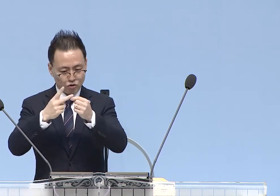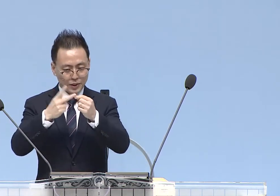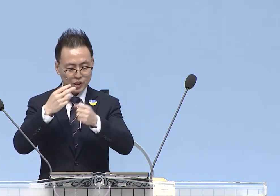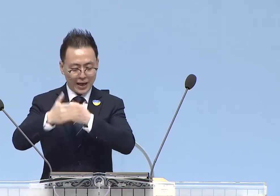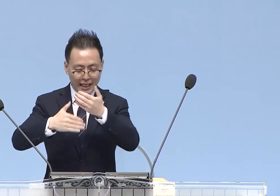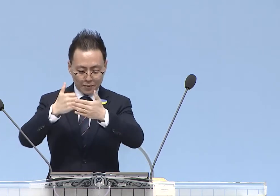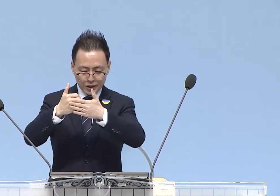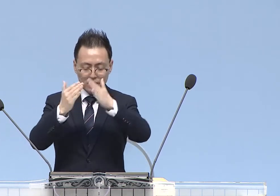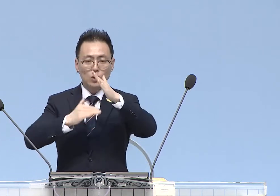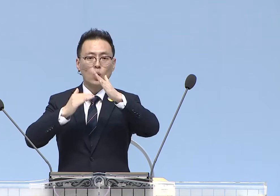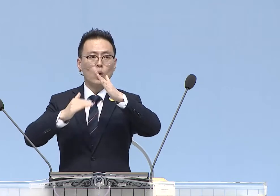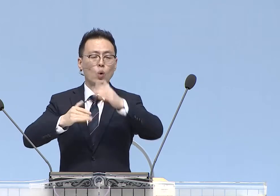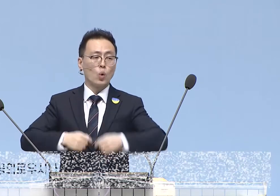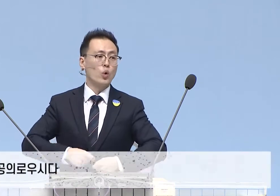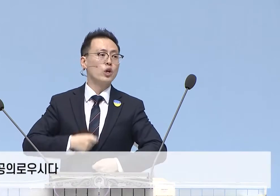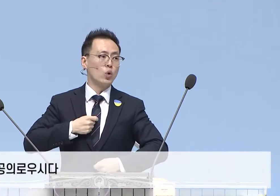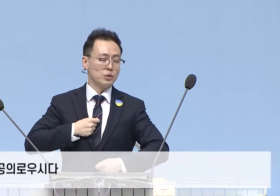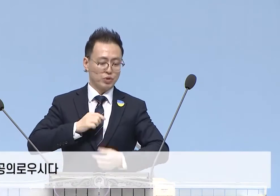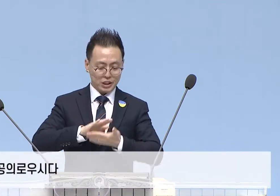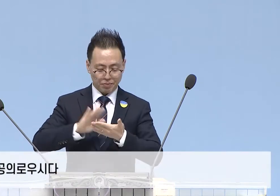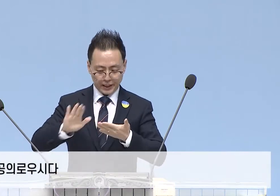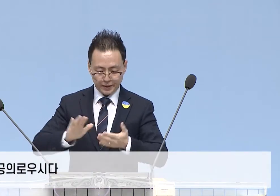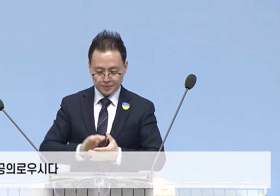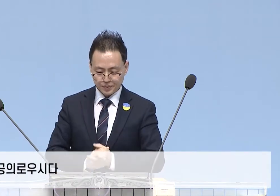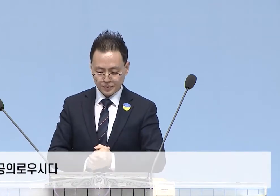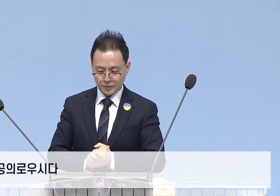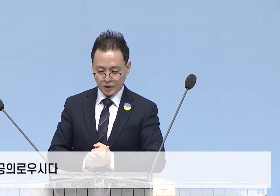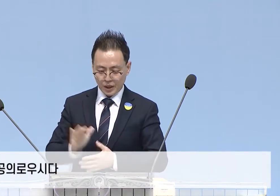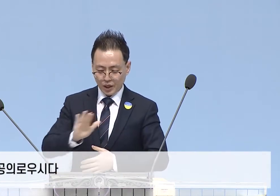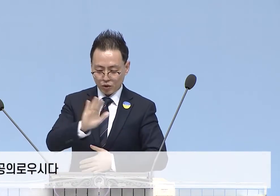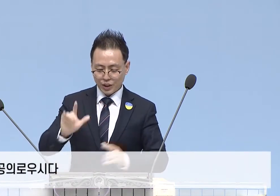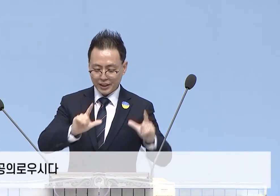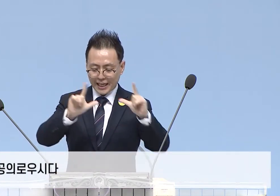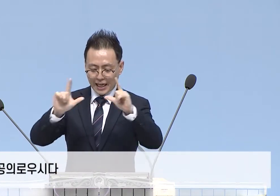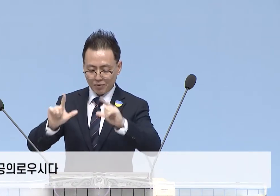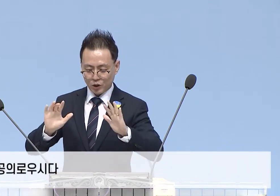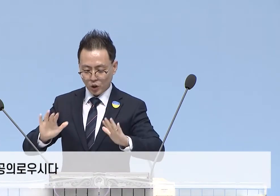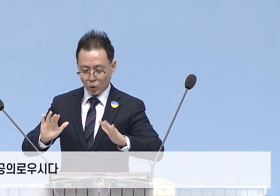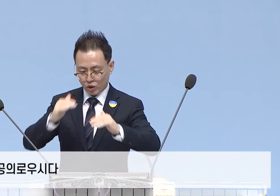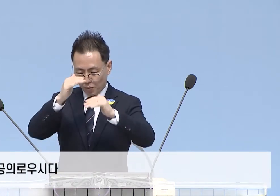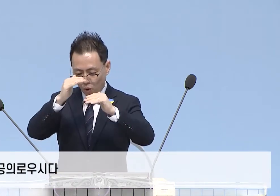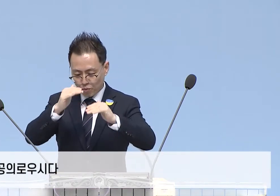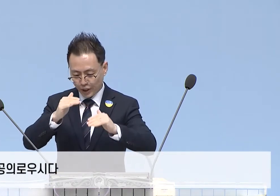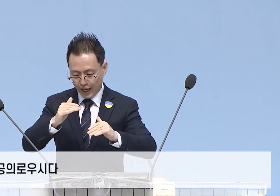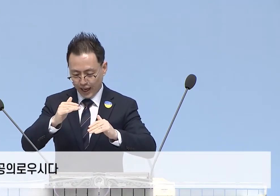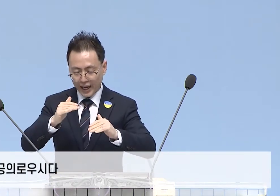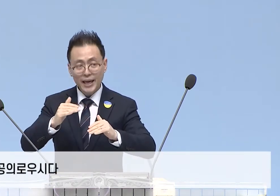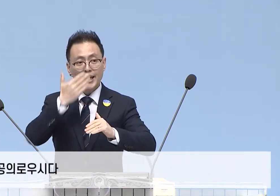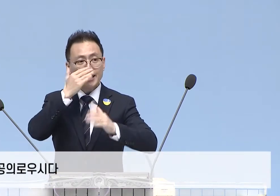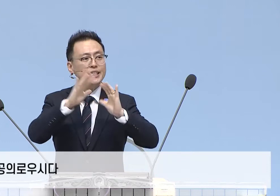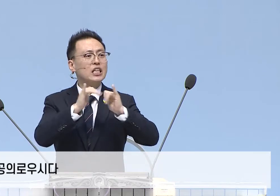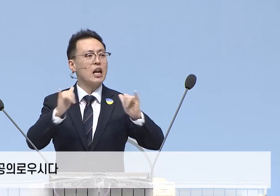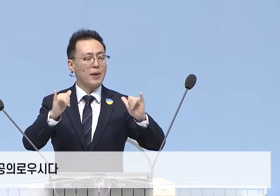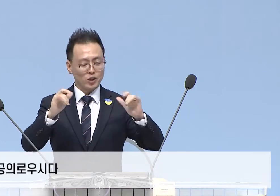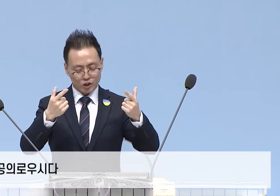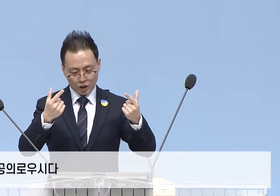번째로 하나님은 공의로우신 분이십니다. 우리는 살아가면서 오늘 본문의 이스라엘